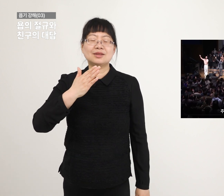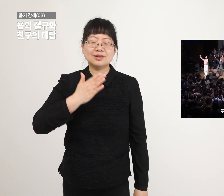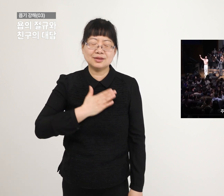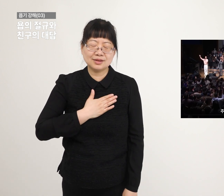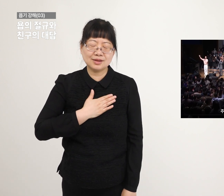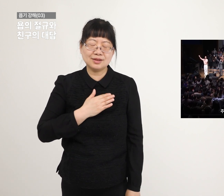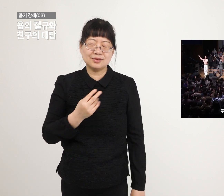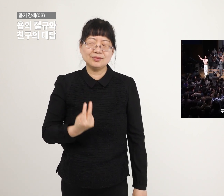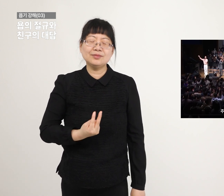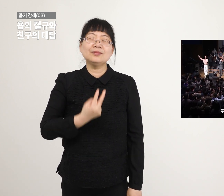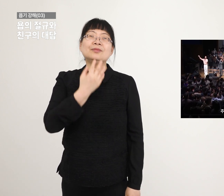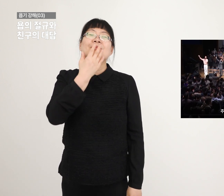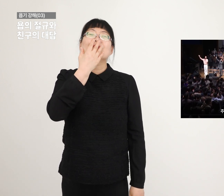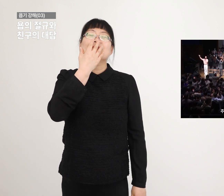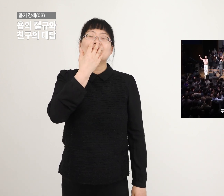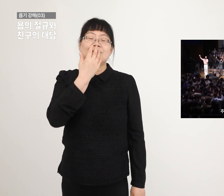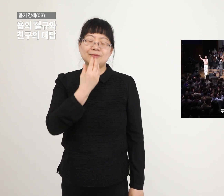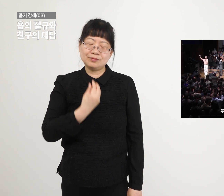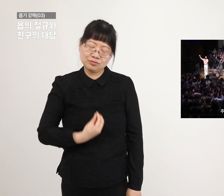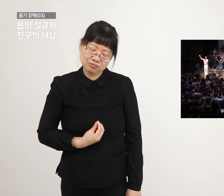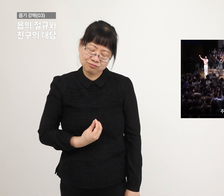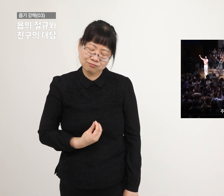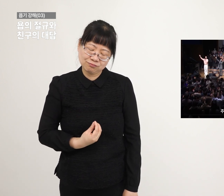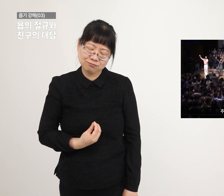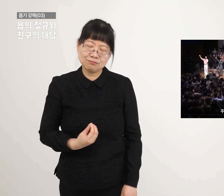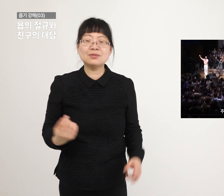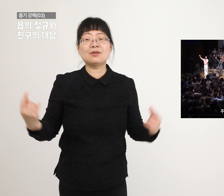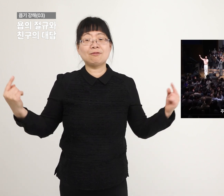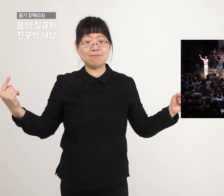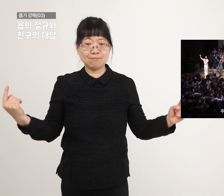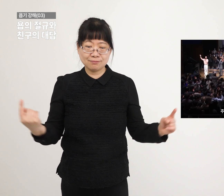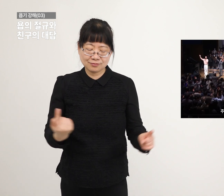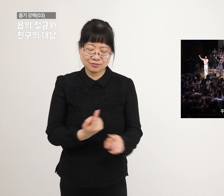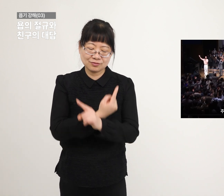주님, 나의 한숨을